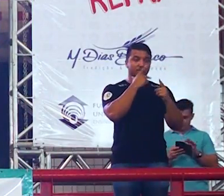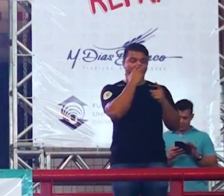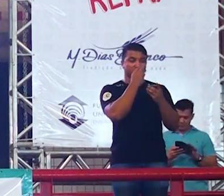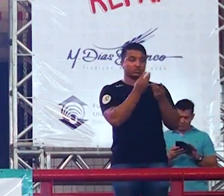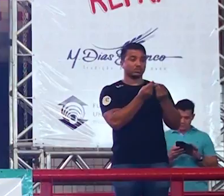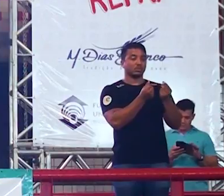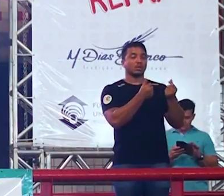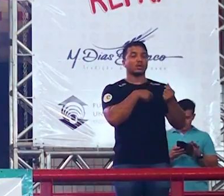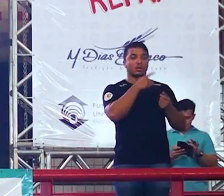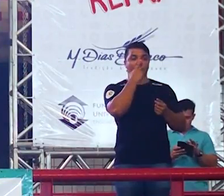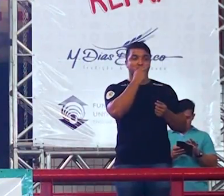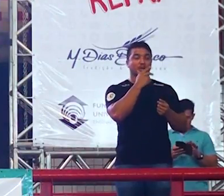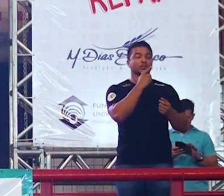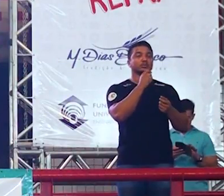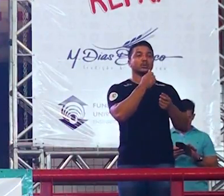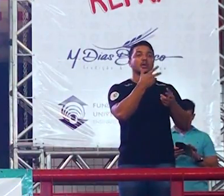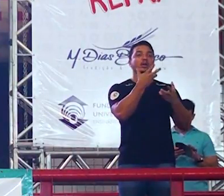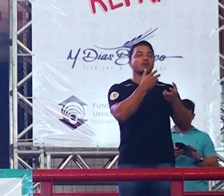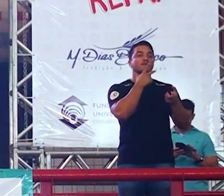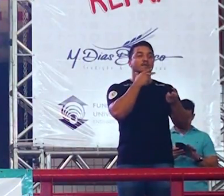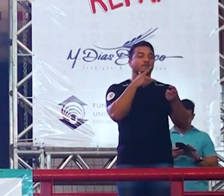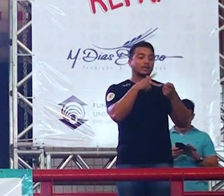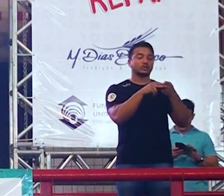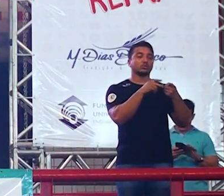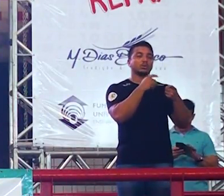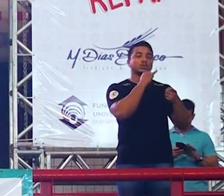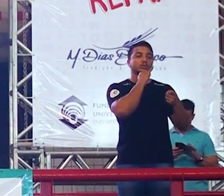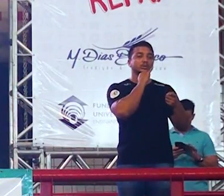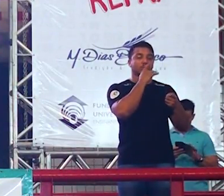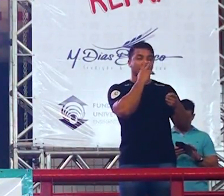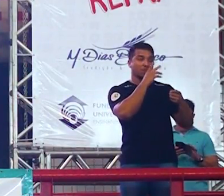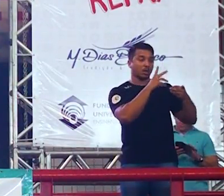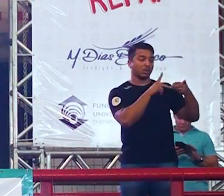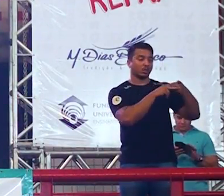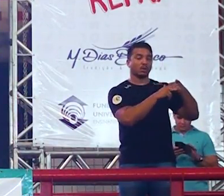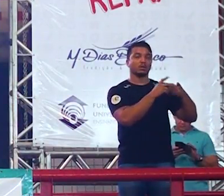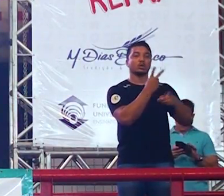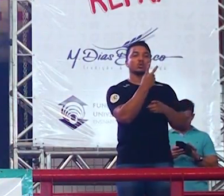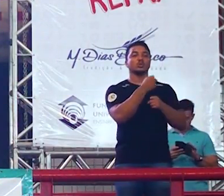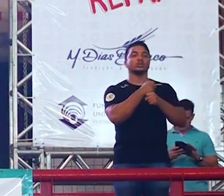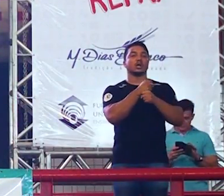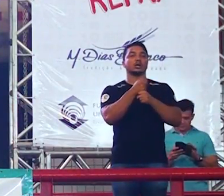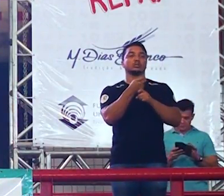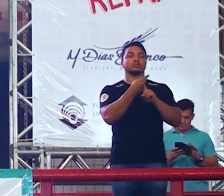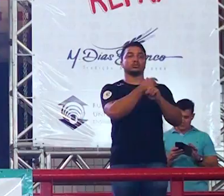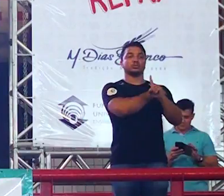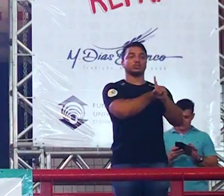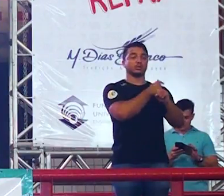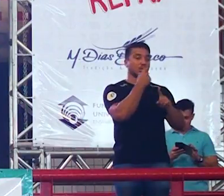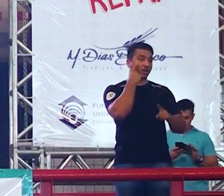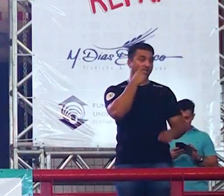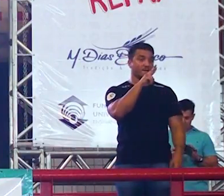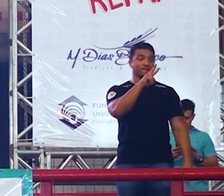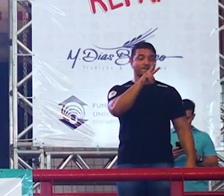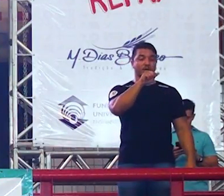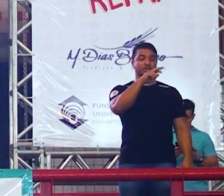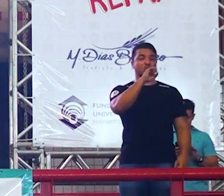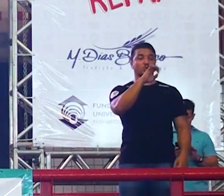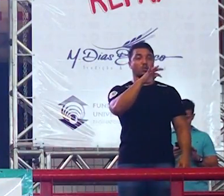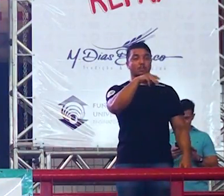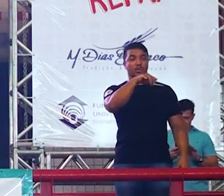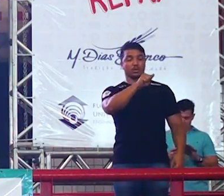ajuda médica, pedindo a reversão da vasectomia, que submetera havia 2 anos. A vasectomia consiste